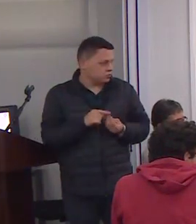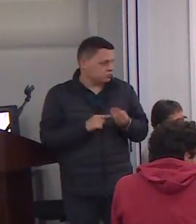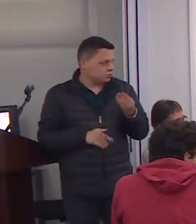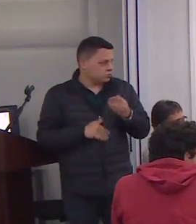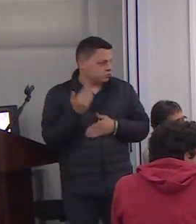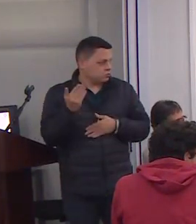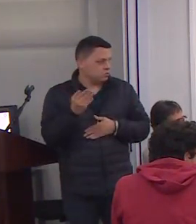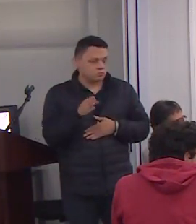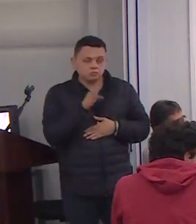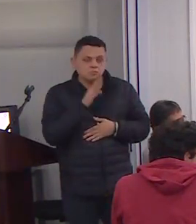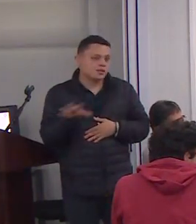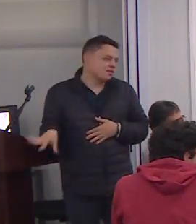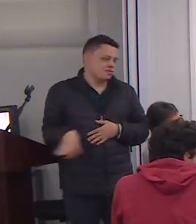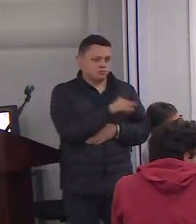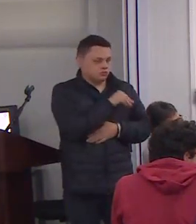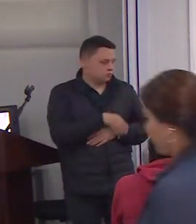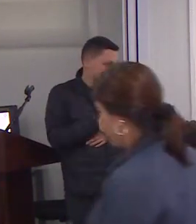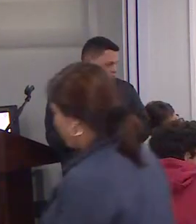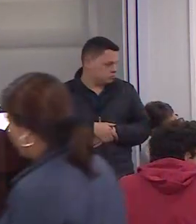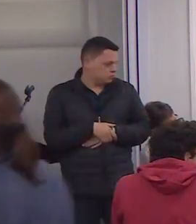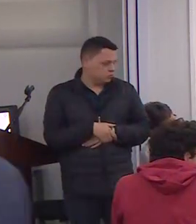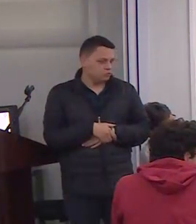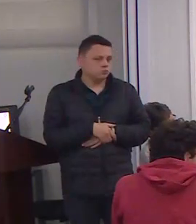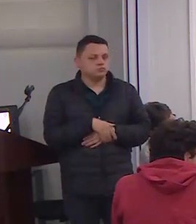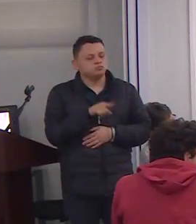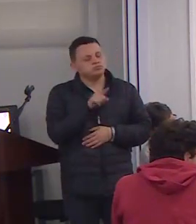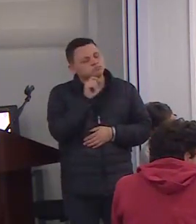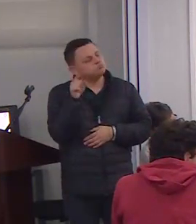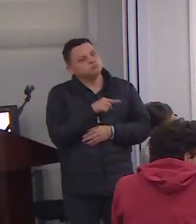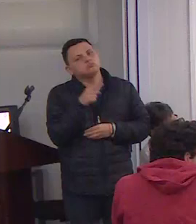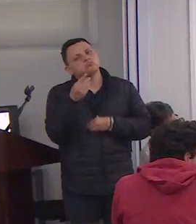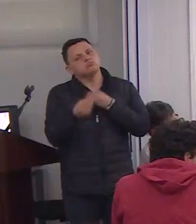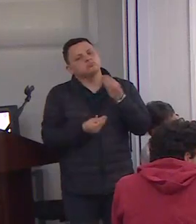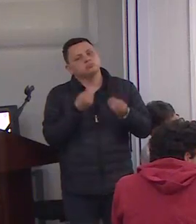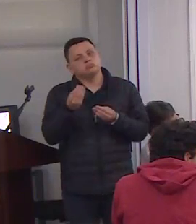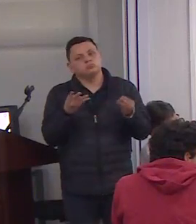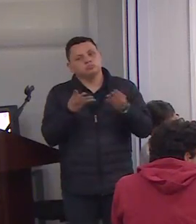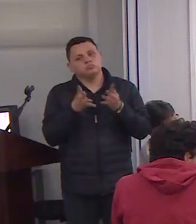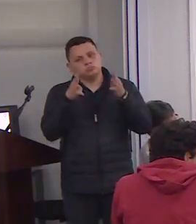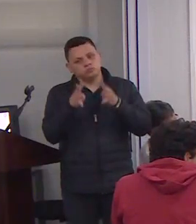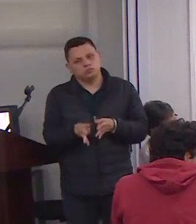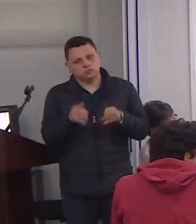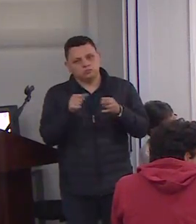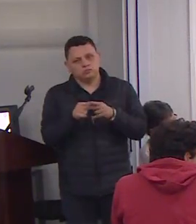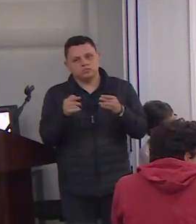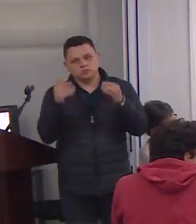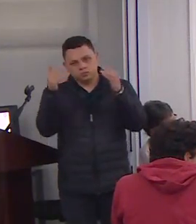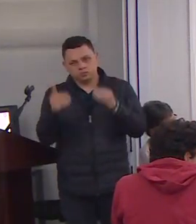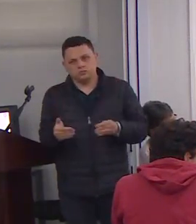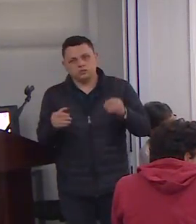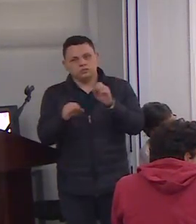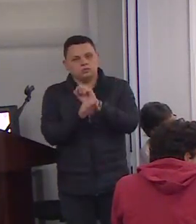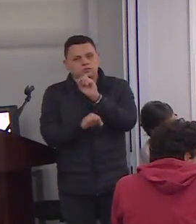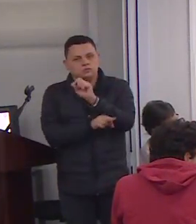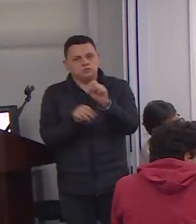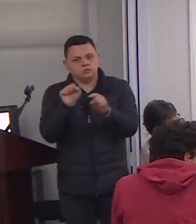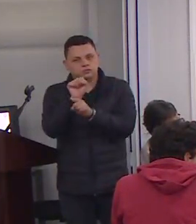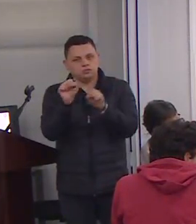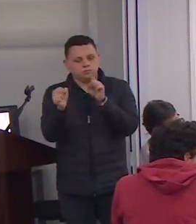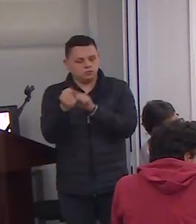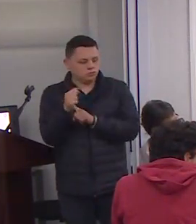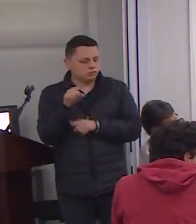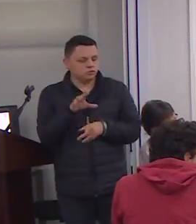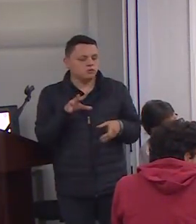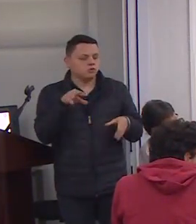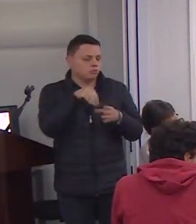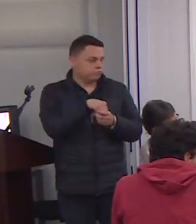una que es para todos qué hacer con estudiantes con discapacidad psicosocial que entran en